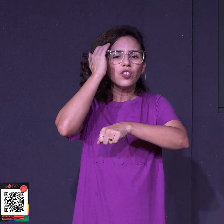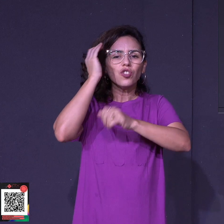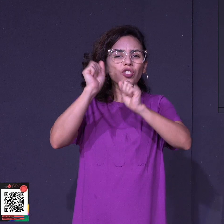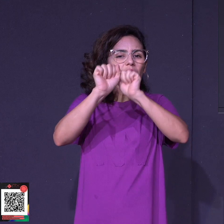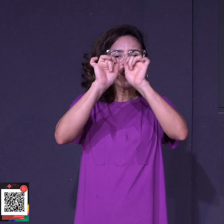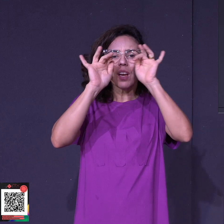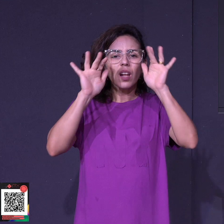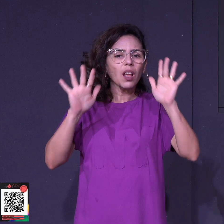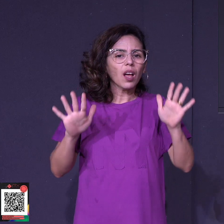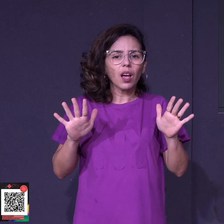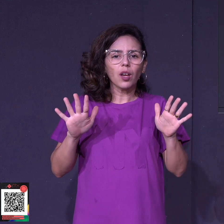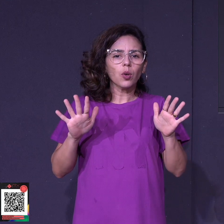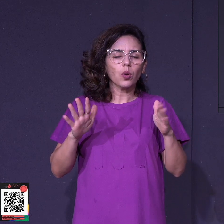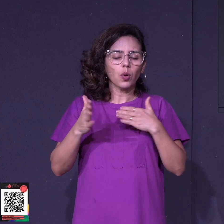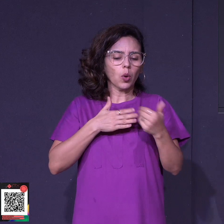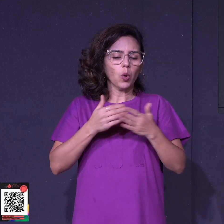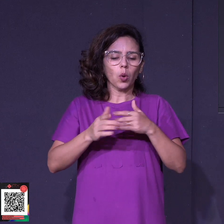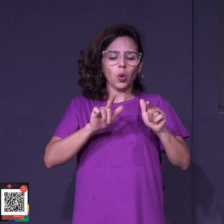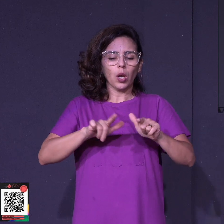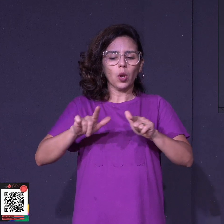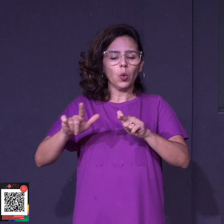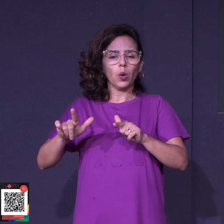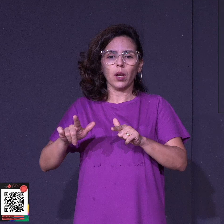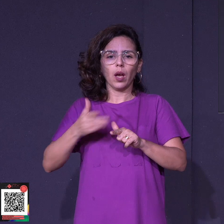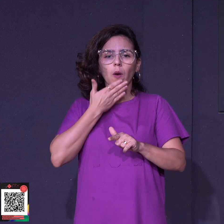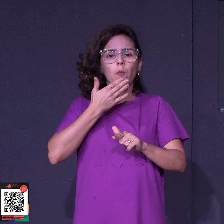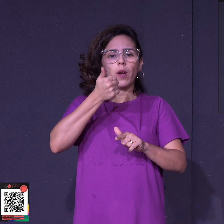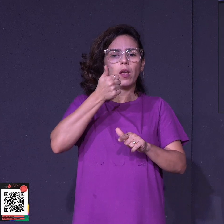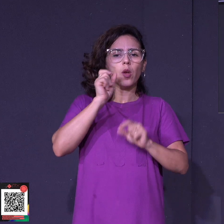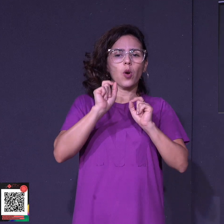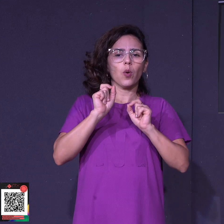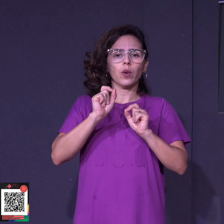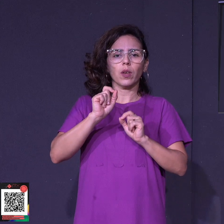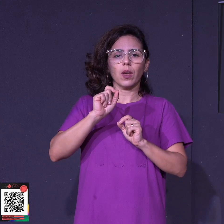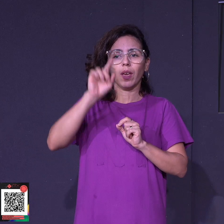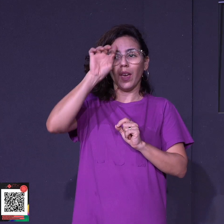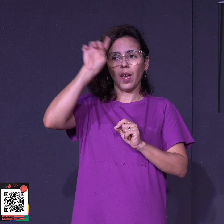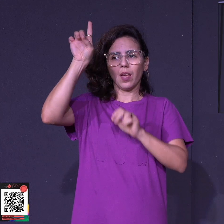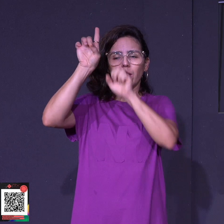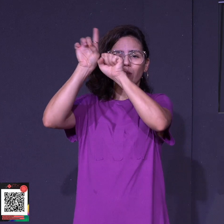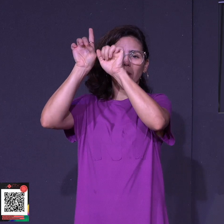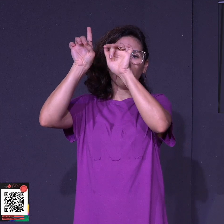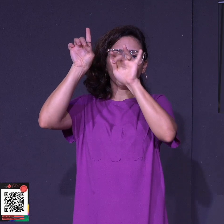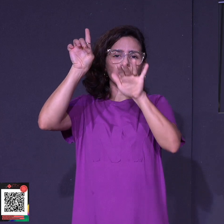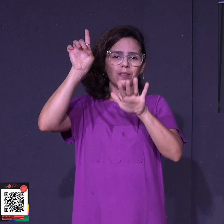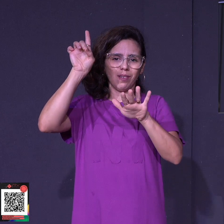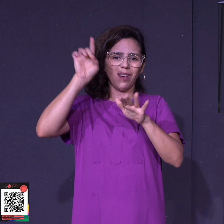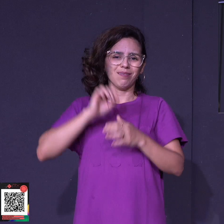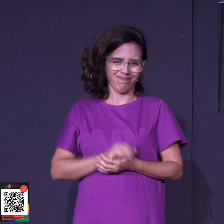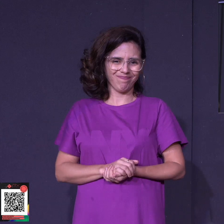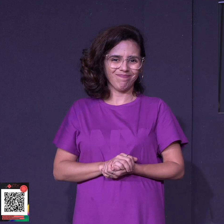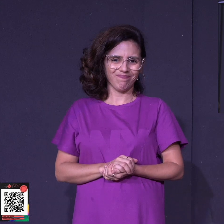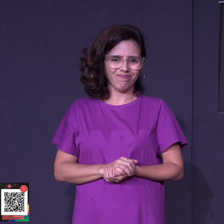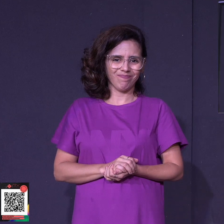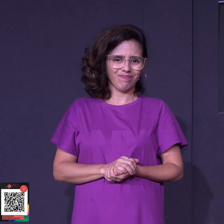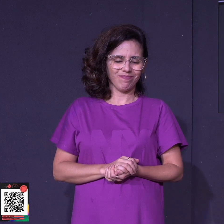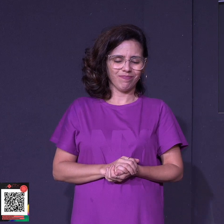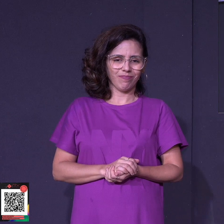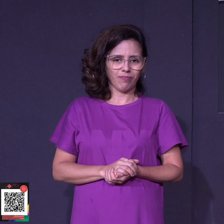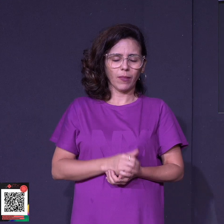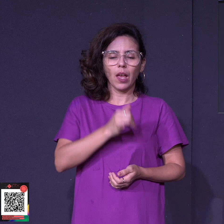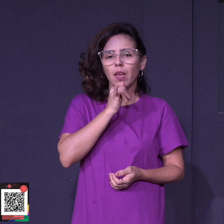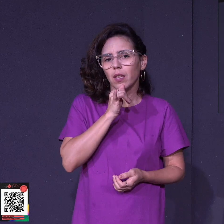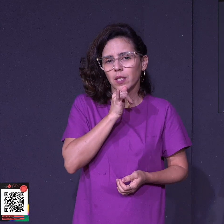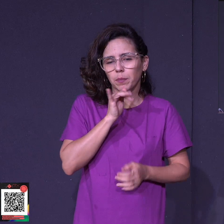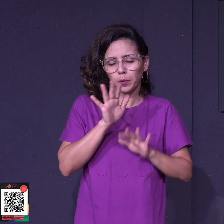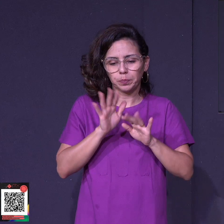Será que entendemos isso? Ou será que você dá os seus jeitinhos para as coisas acontecerem? Achando que você